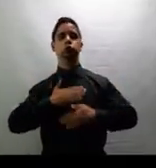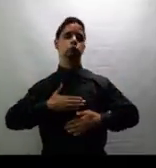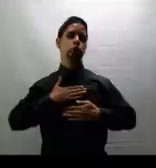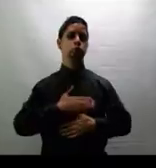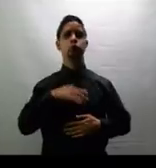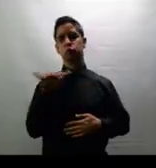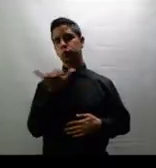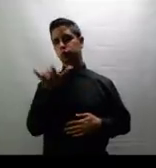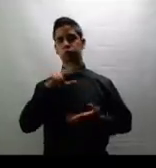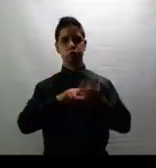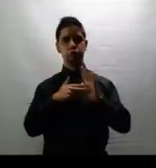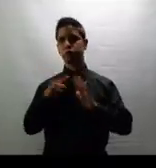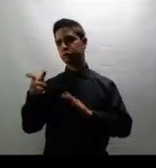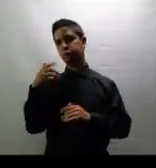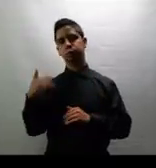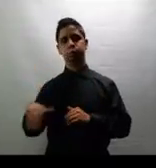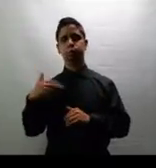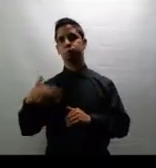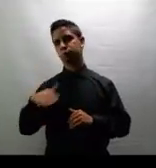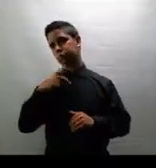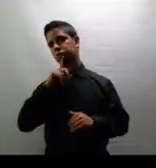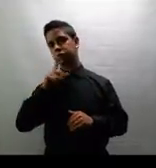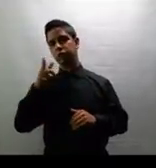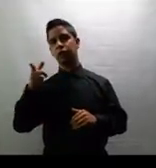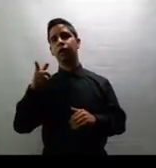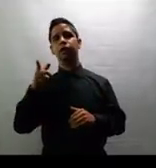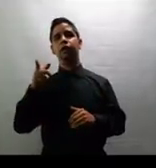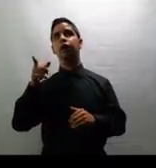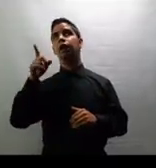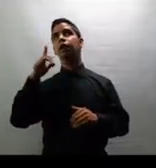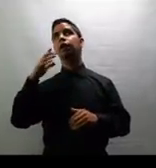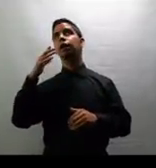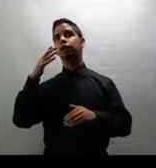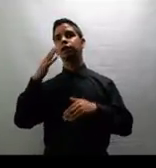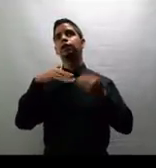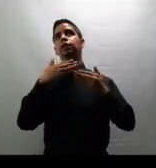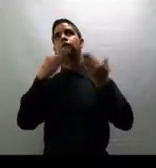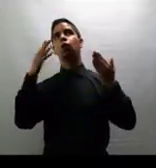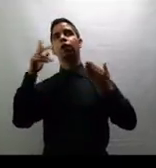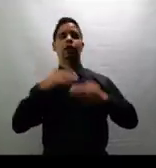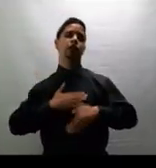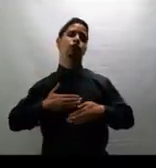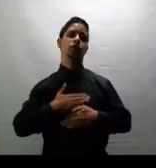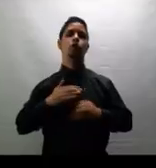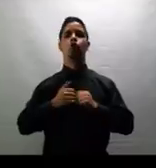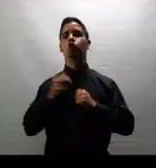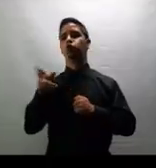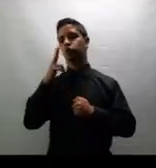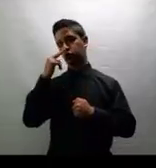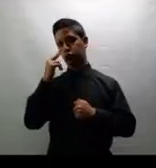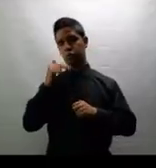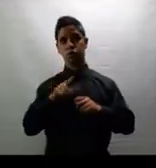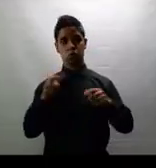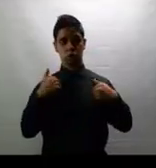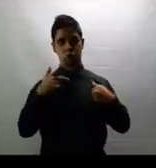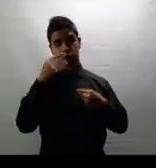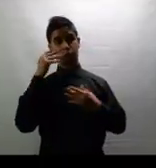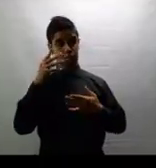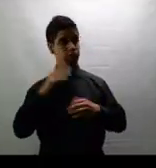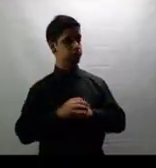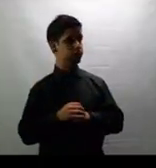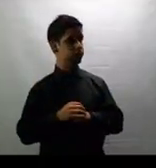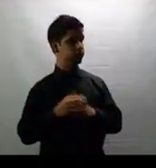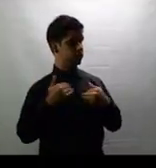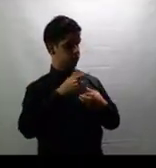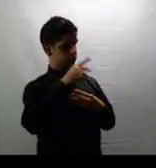así que bueno van a estar disfrutando en el cielo con sus chistes ahí pues mira yo ya tengo una información